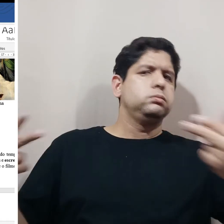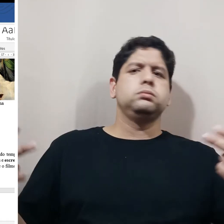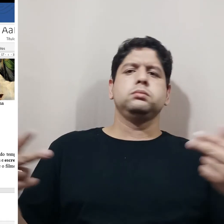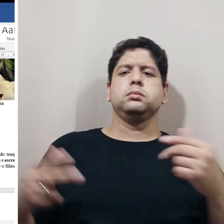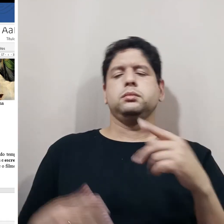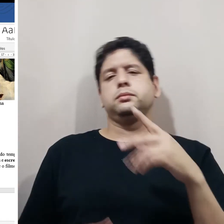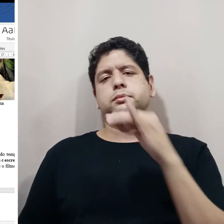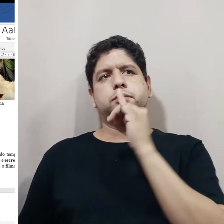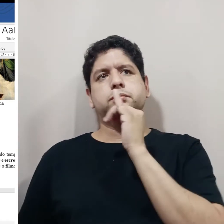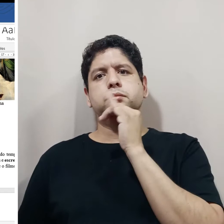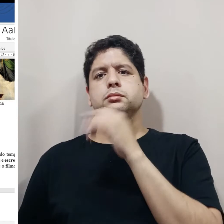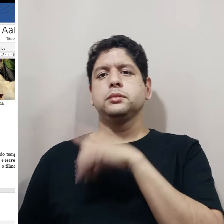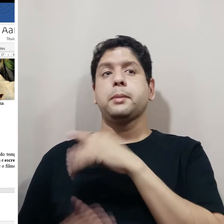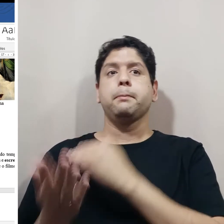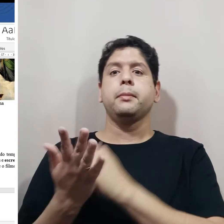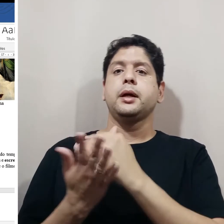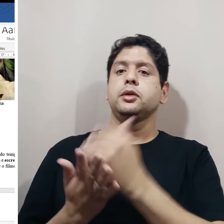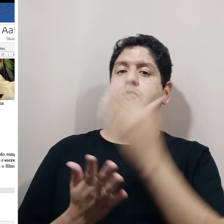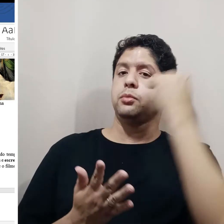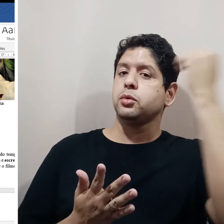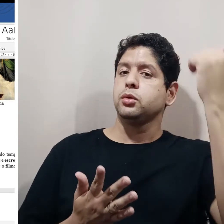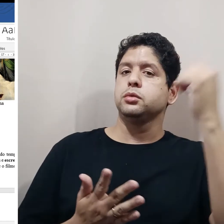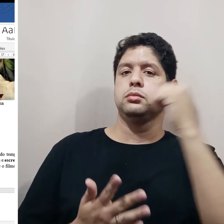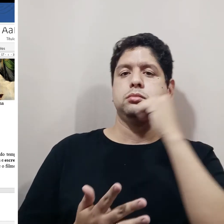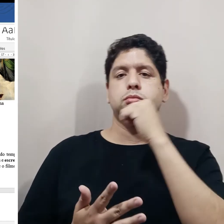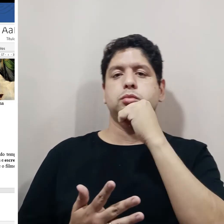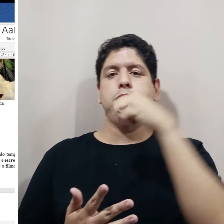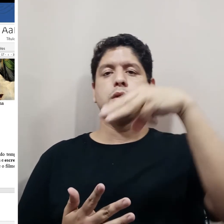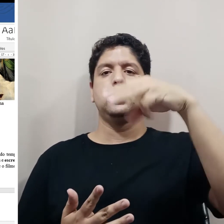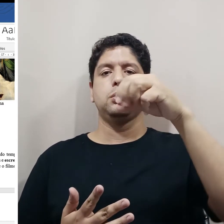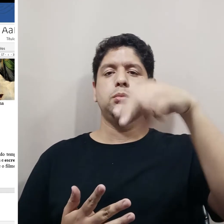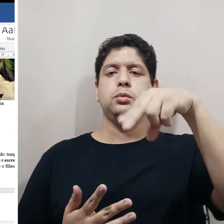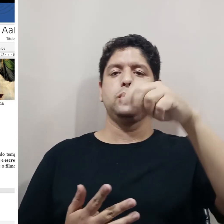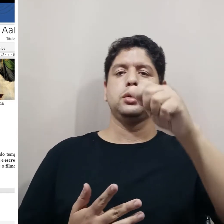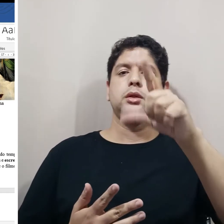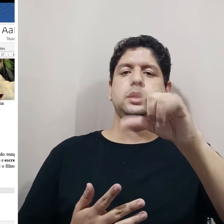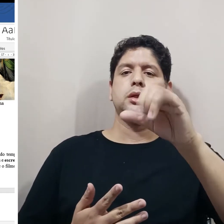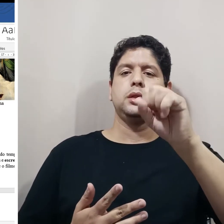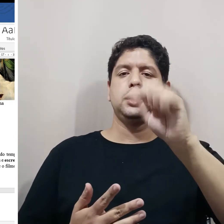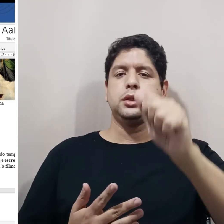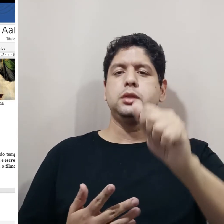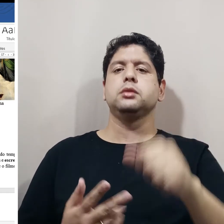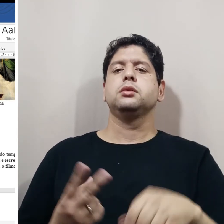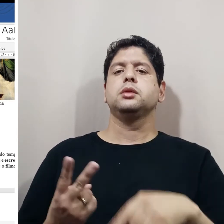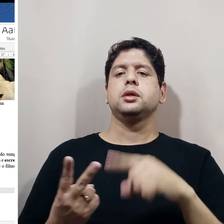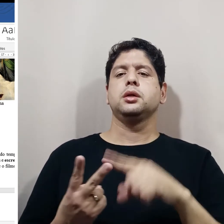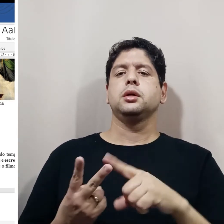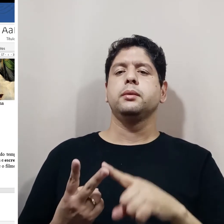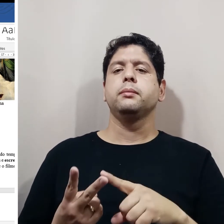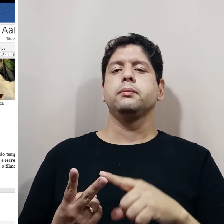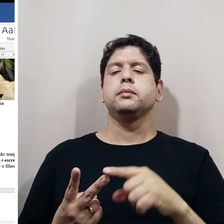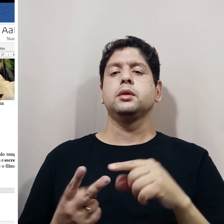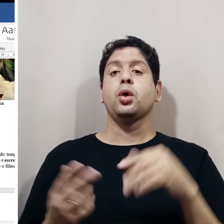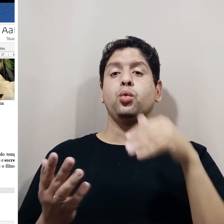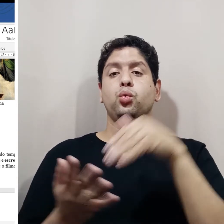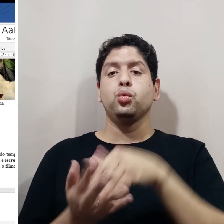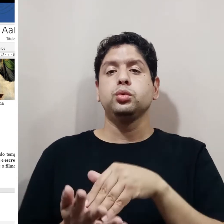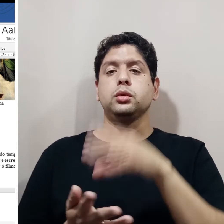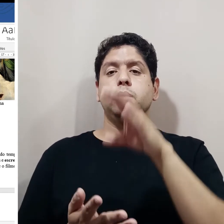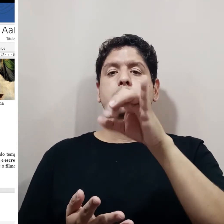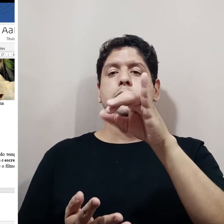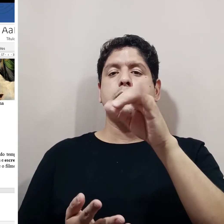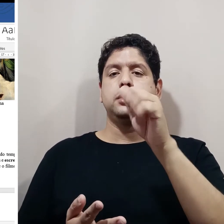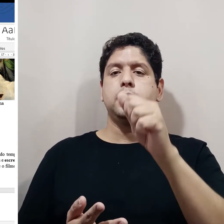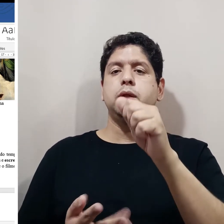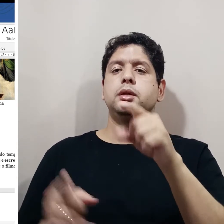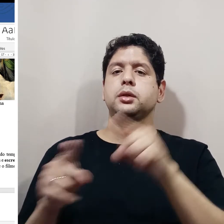dele, né, patrocinou muitas obras dele. Principais obras, né, várias. Né, a gente tem a mais